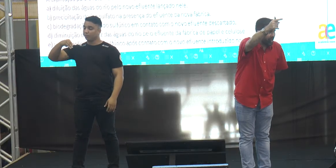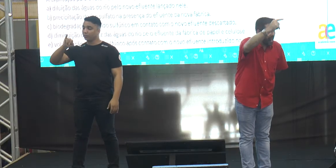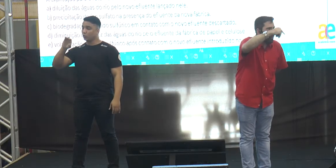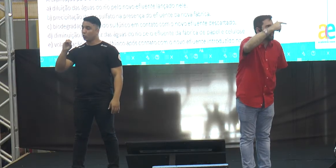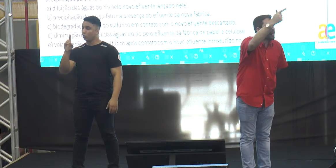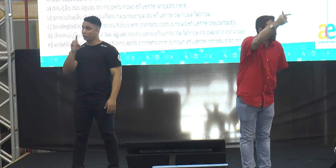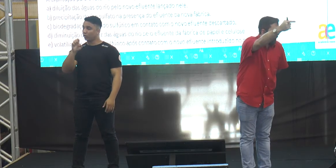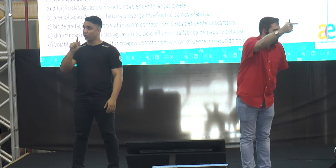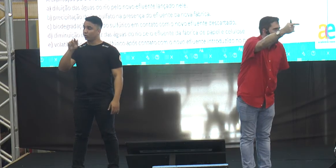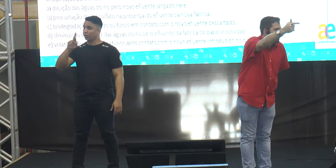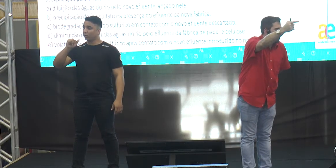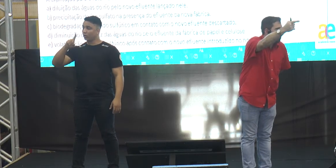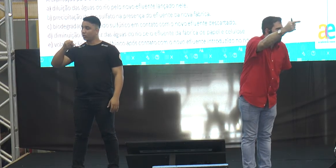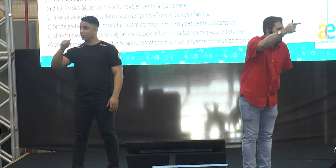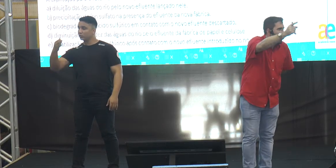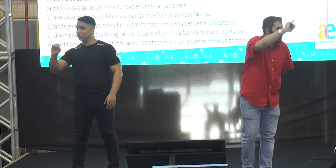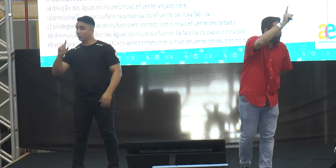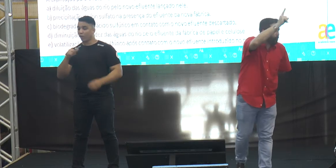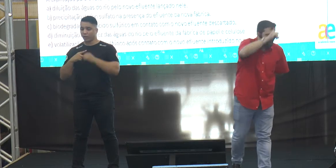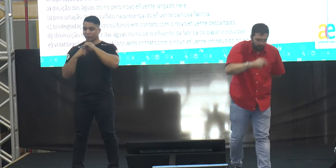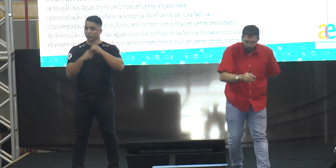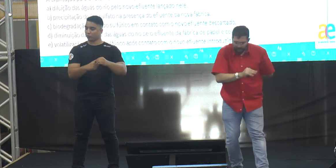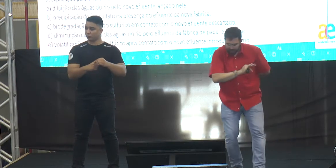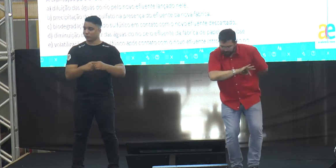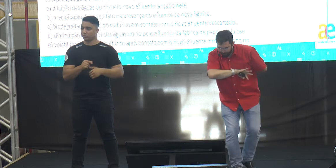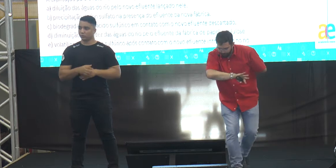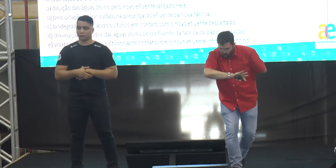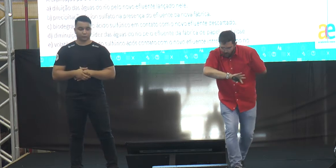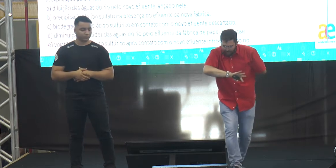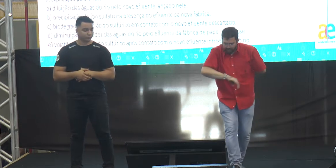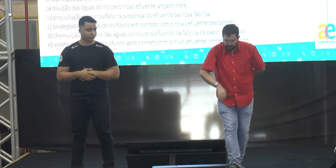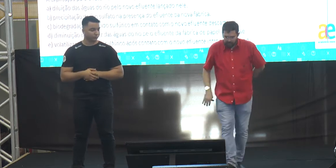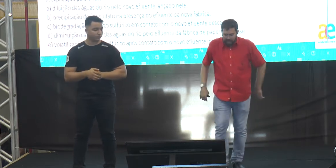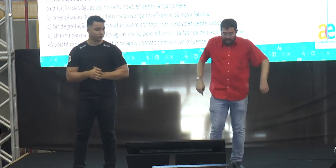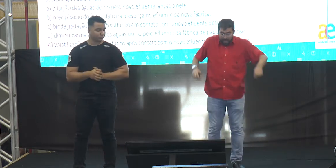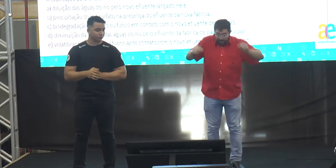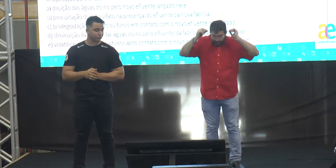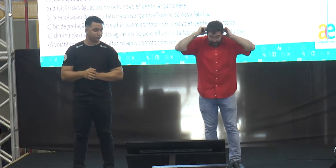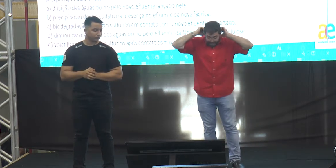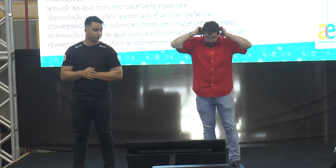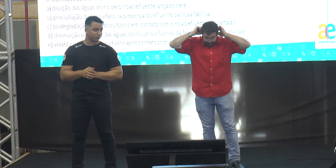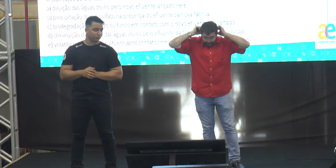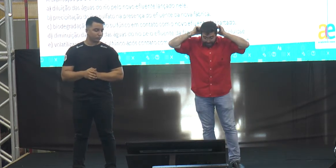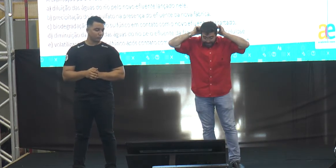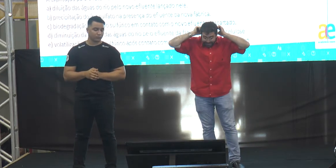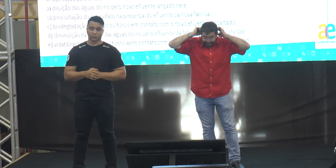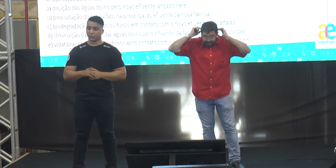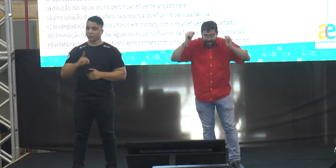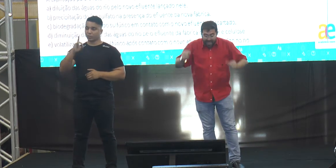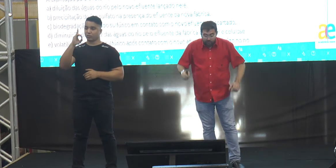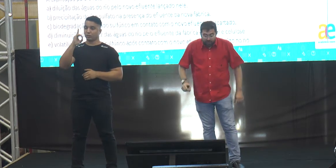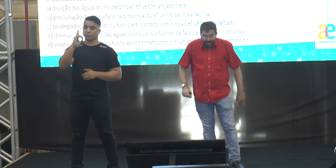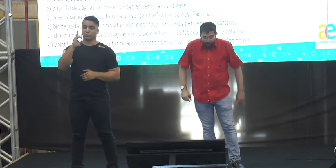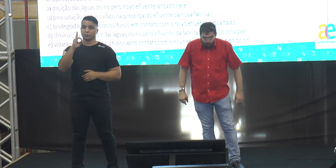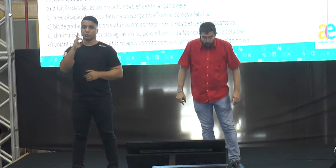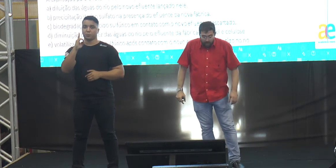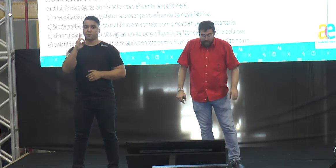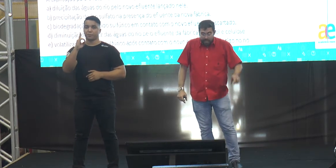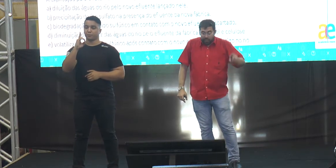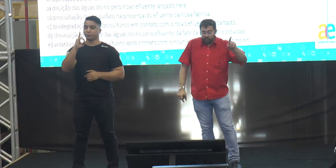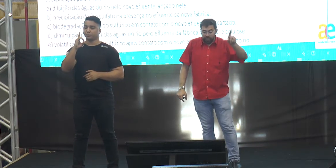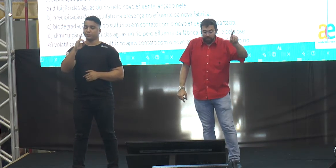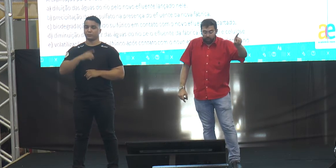quimiodegradação. É uma neutralização, né? Não é bio, tá fora. Letra D de